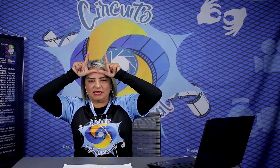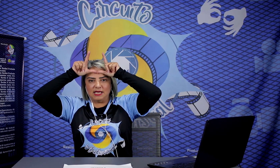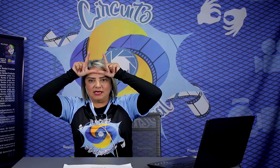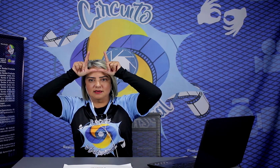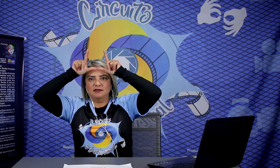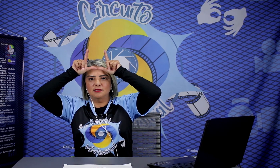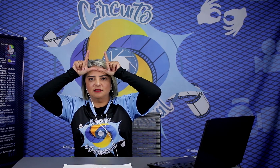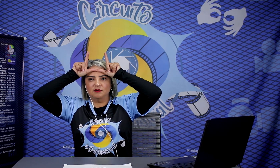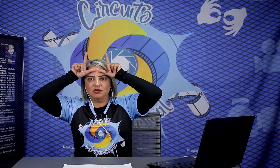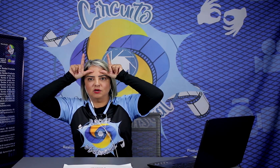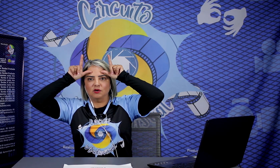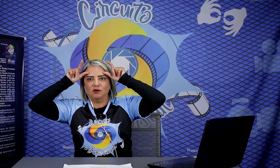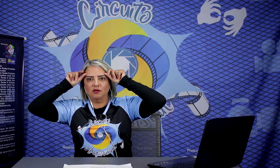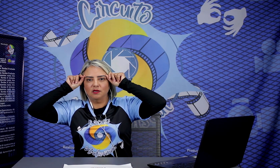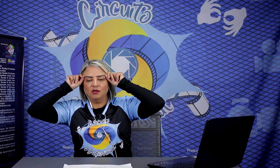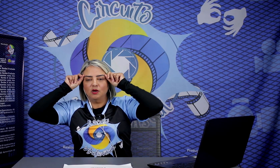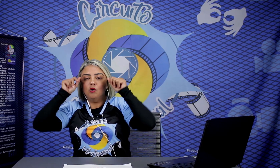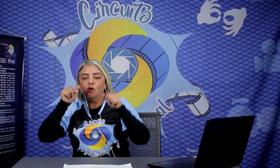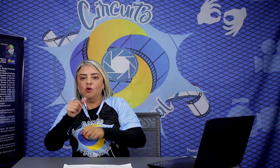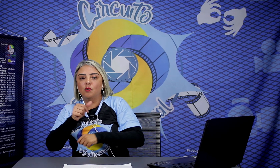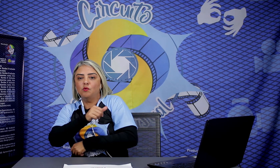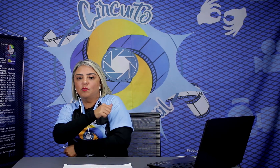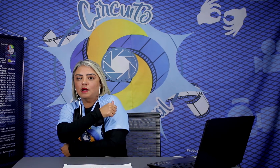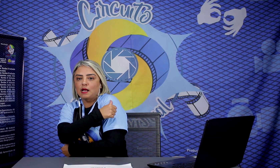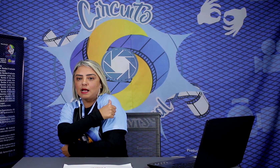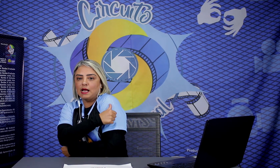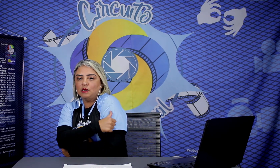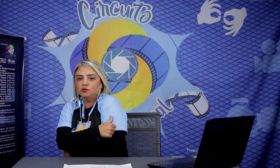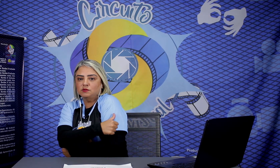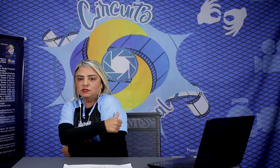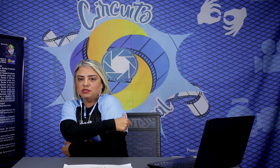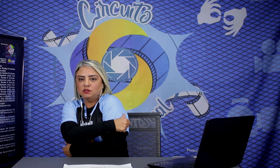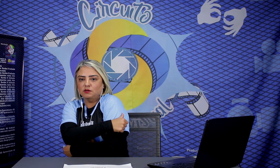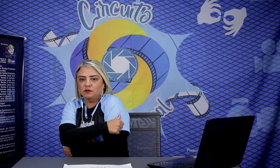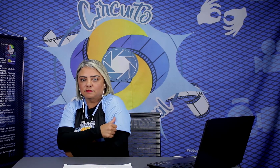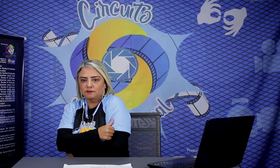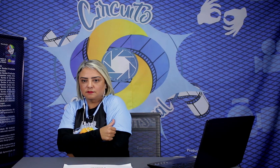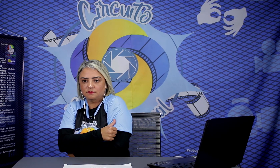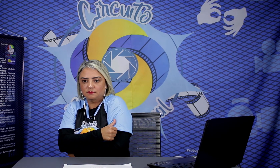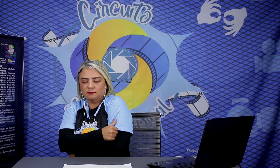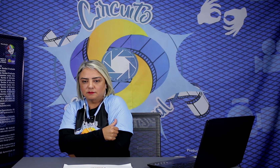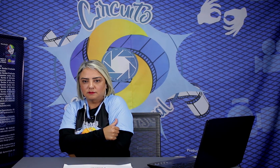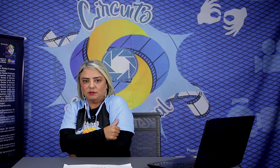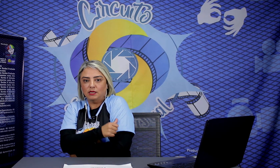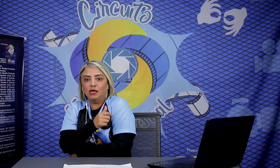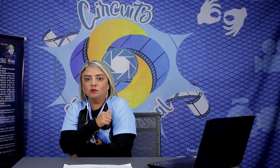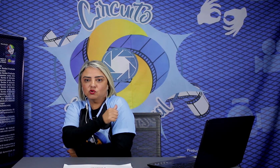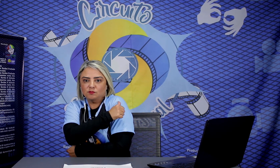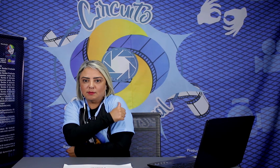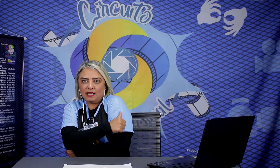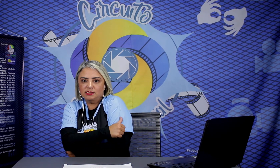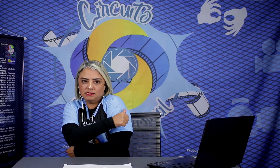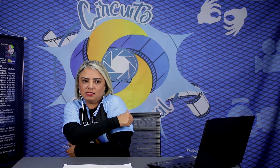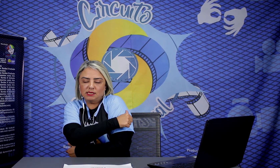guerra? Então, aqui, ó. Ou a cruz aqui, ó. Eu uso mais esse